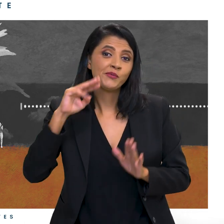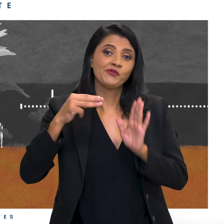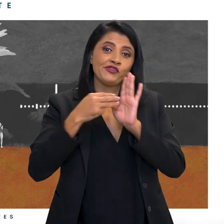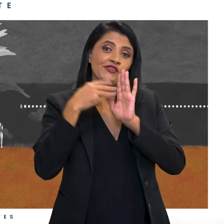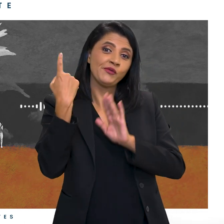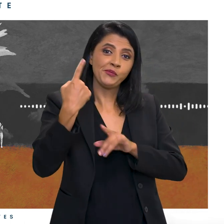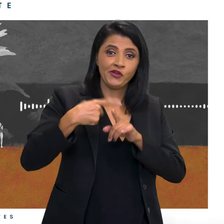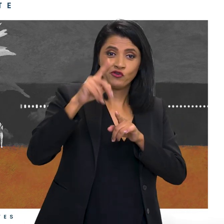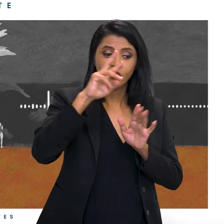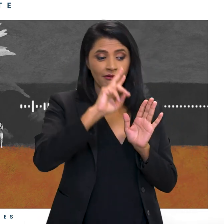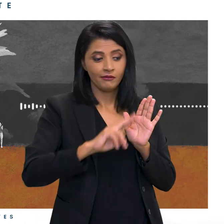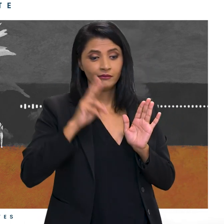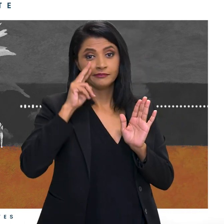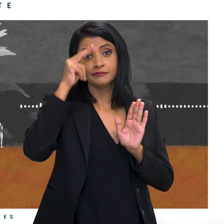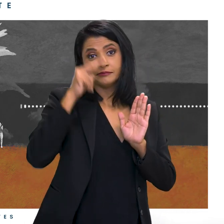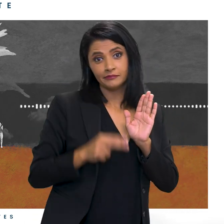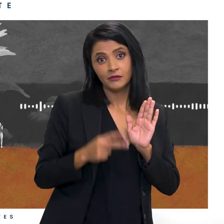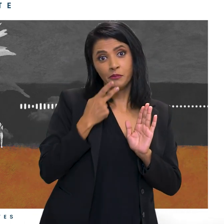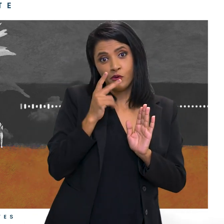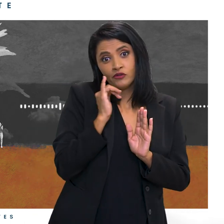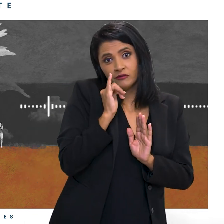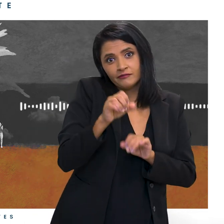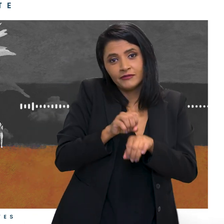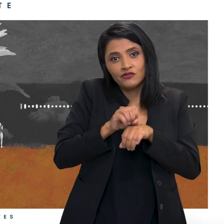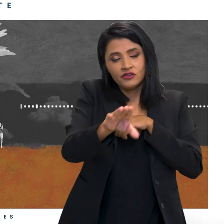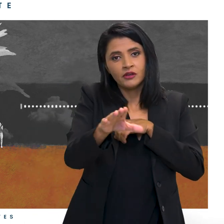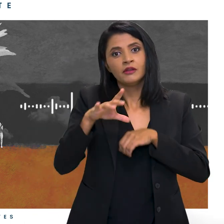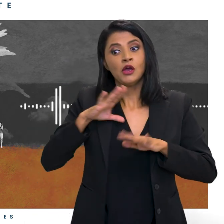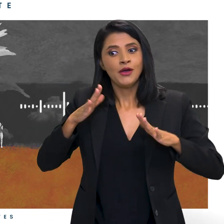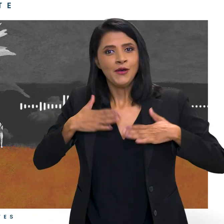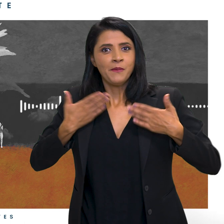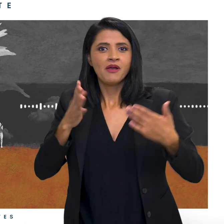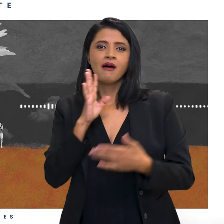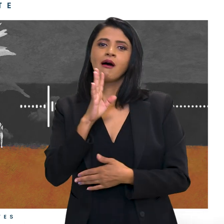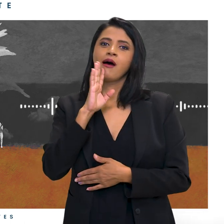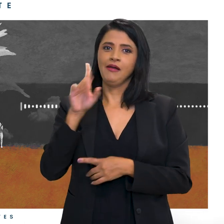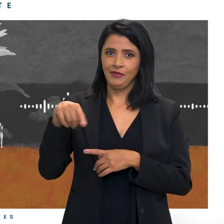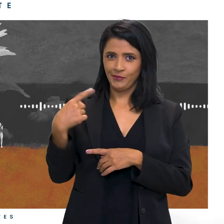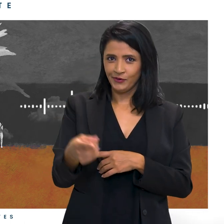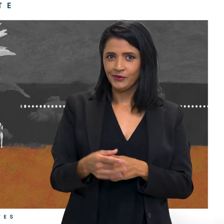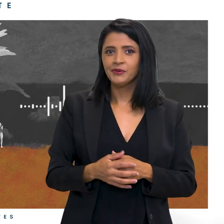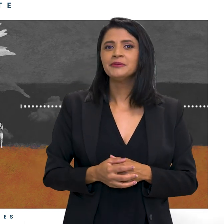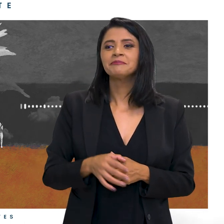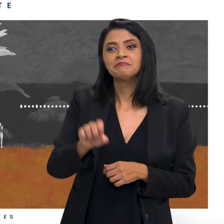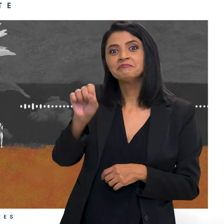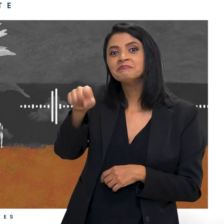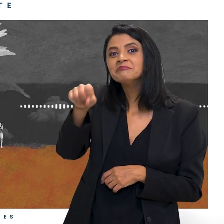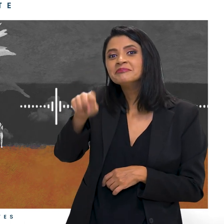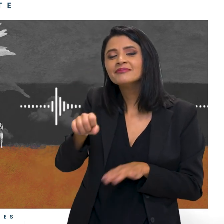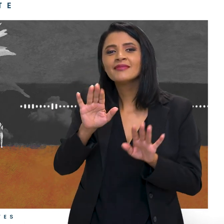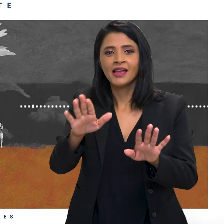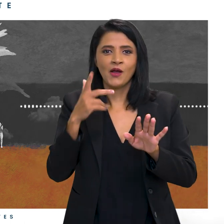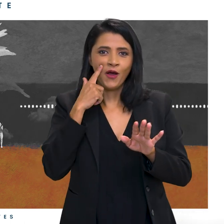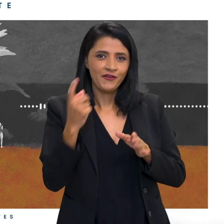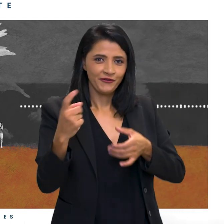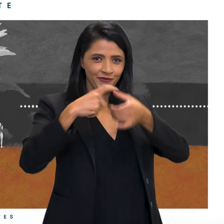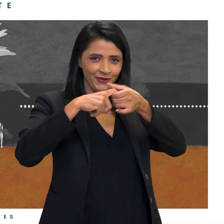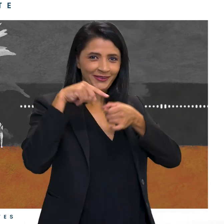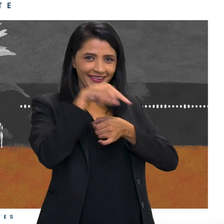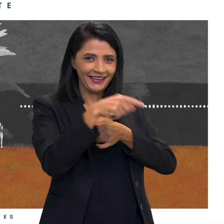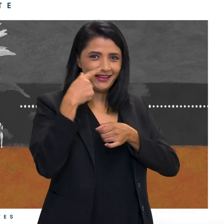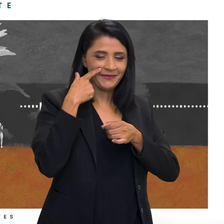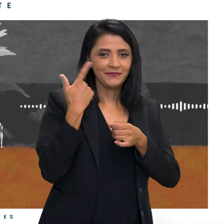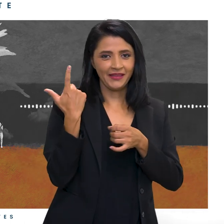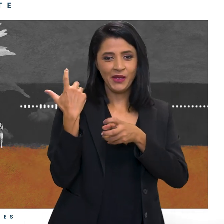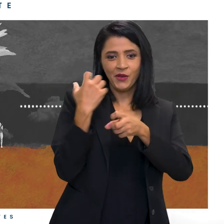Mas como eu sei o motivo, até porque eu li o roteiro, eu já posso adiantar. Vai vir uma surpresa bem bacana mais à frente. Isso. Agora